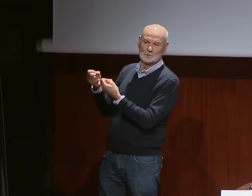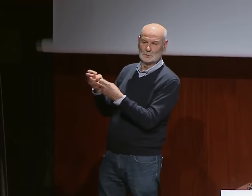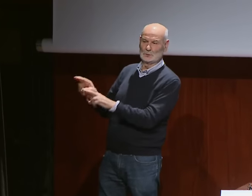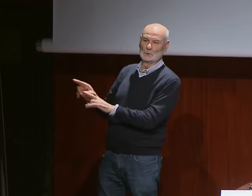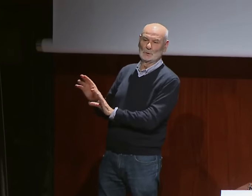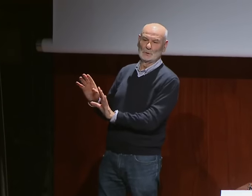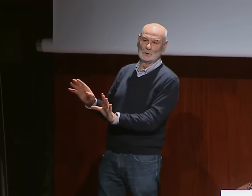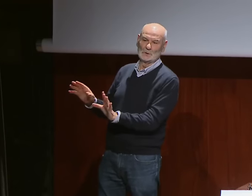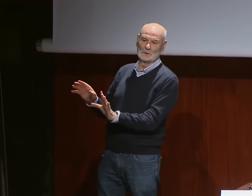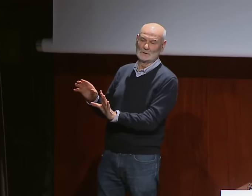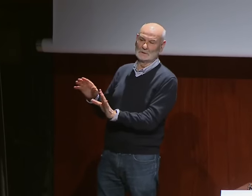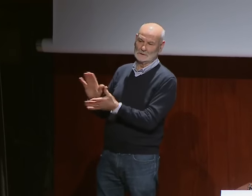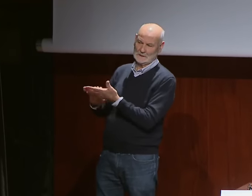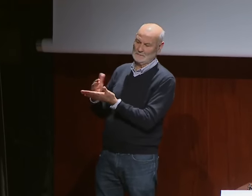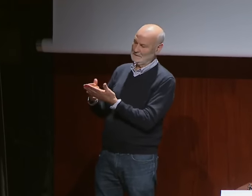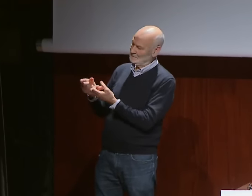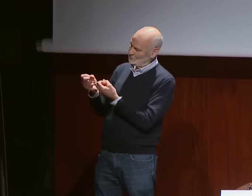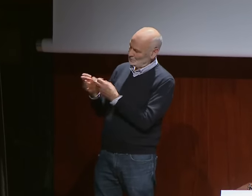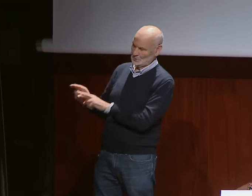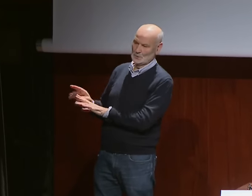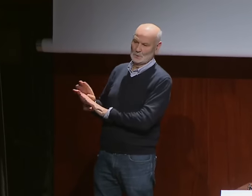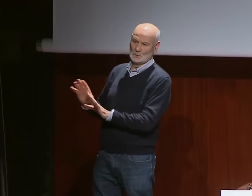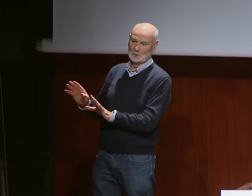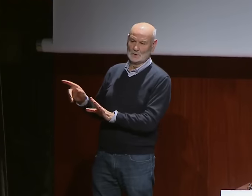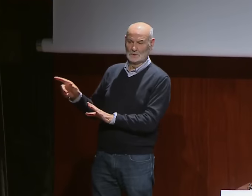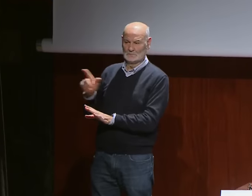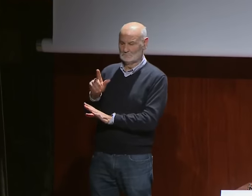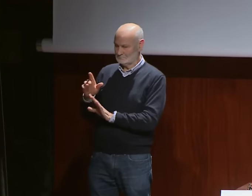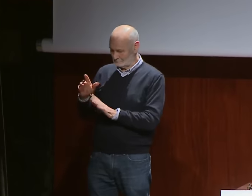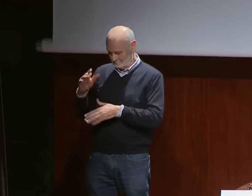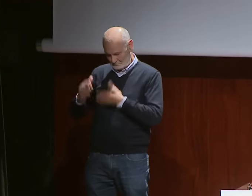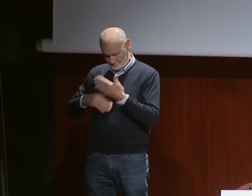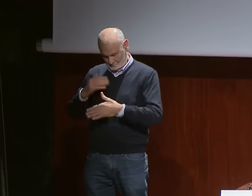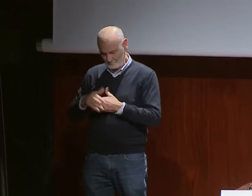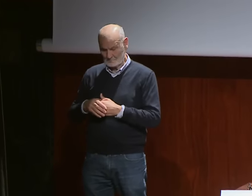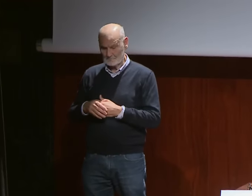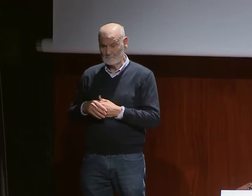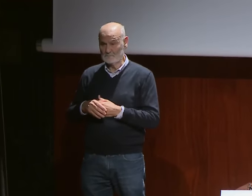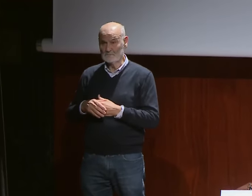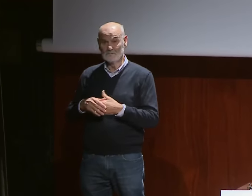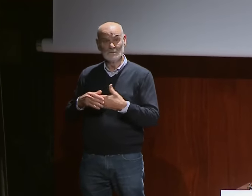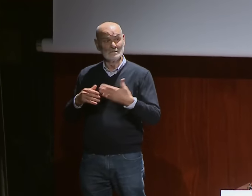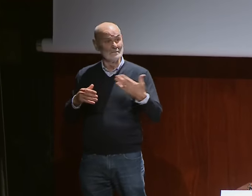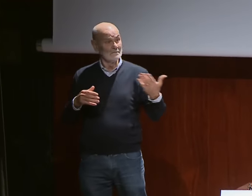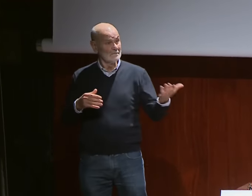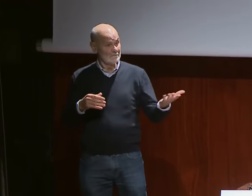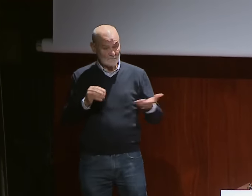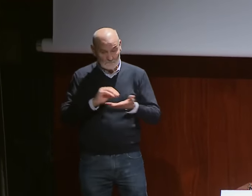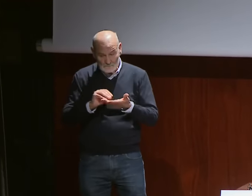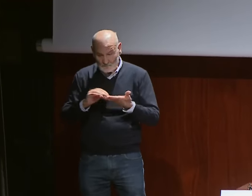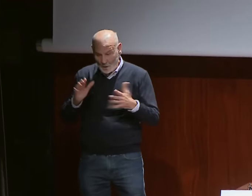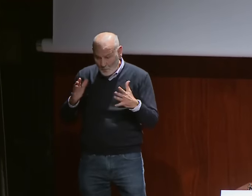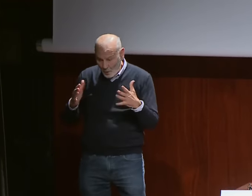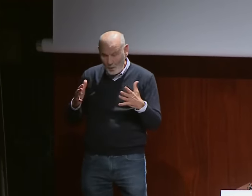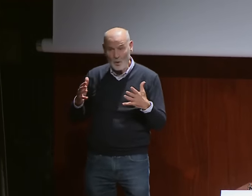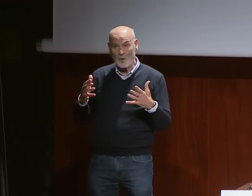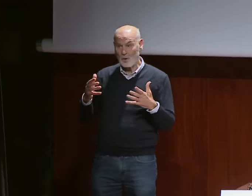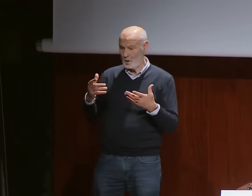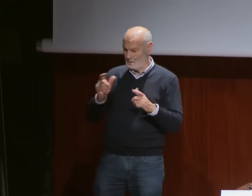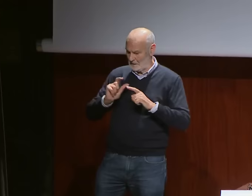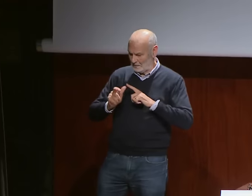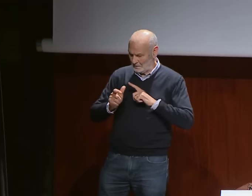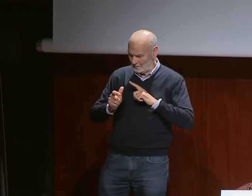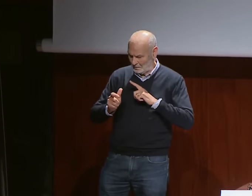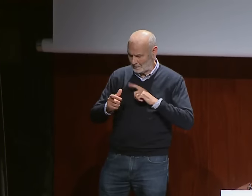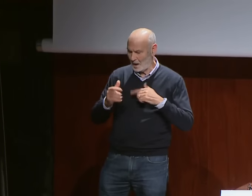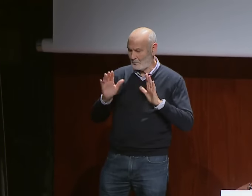je lui demandais son avis. Elle me dit, ah ben, c'est pas à moi de donner mon avis, c'est toi, c'est ce que tu veux faire, toi. Donc, ben, voilà, c'était, comme je vous disais, exactement une relation